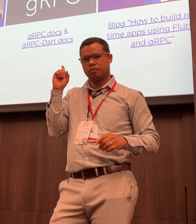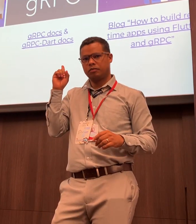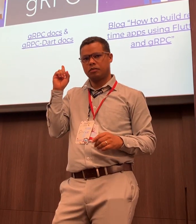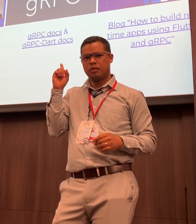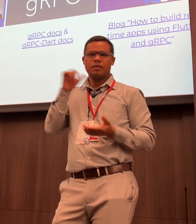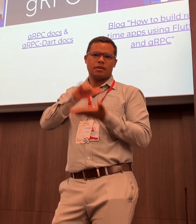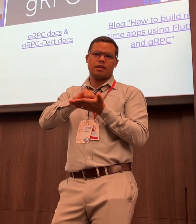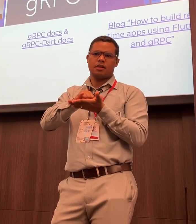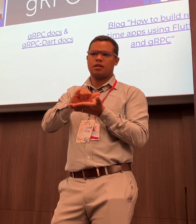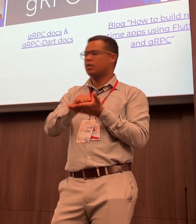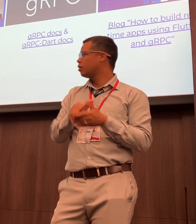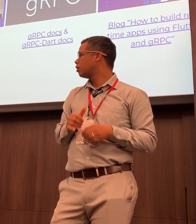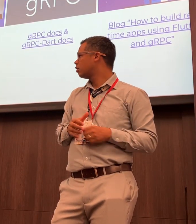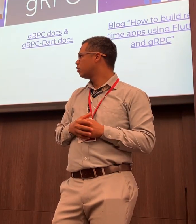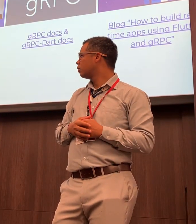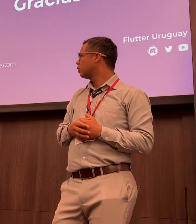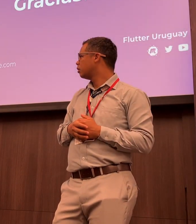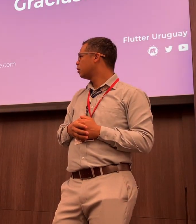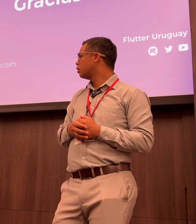and gRPC.